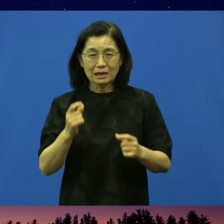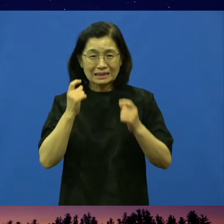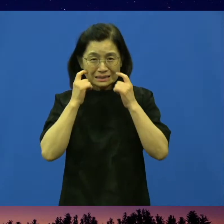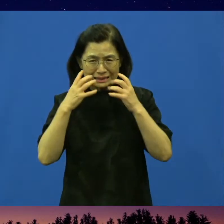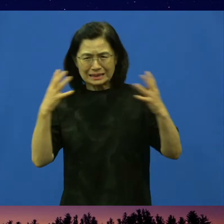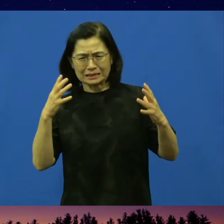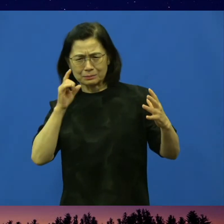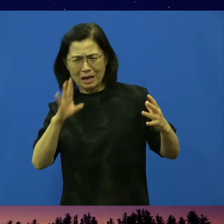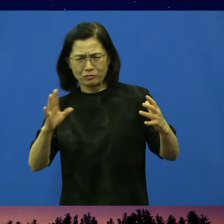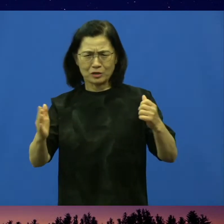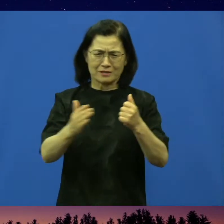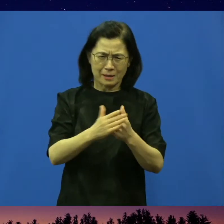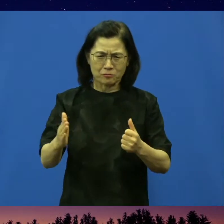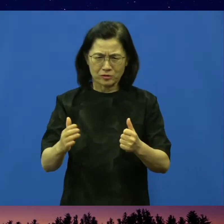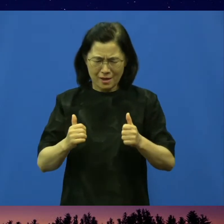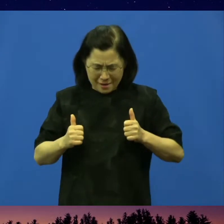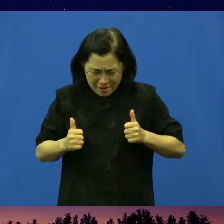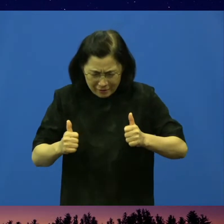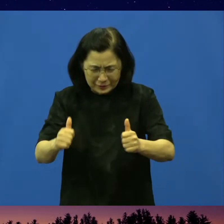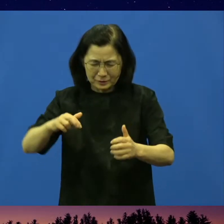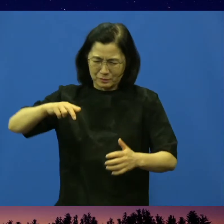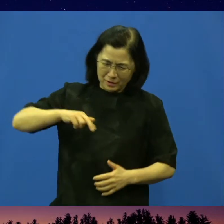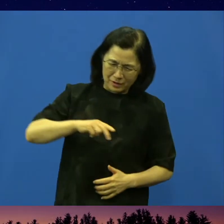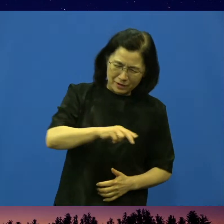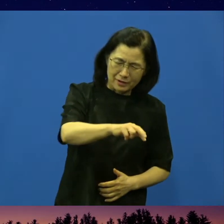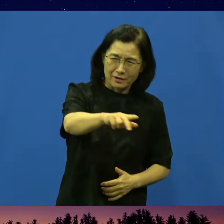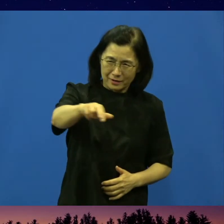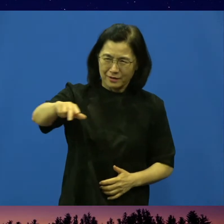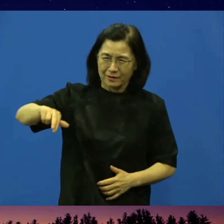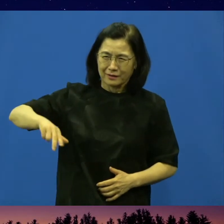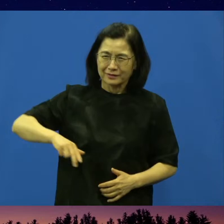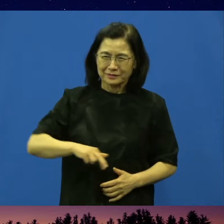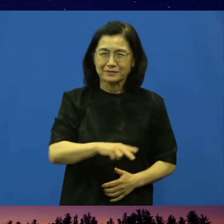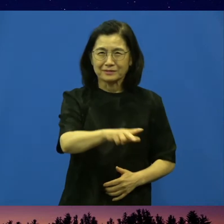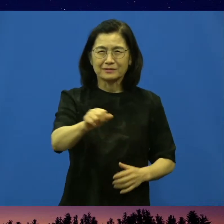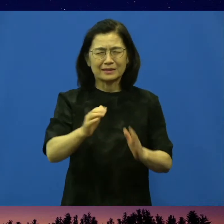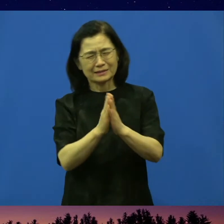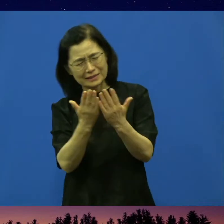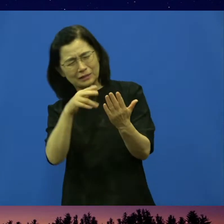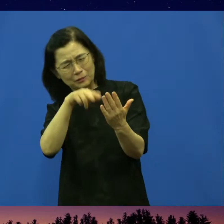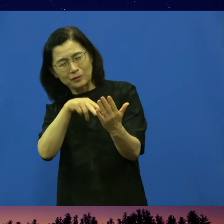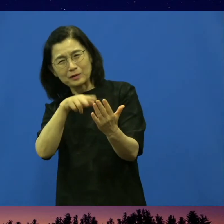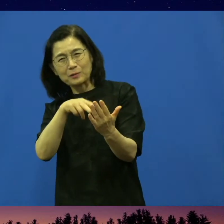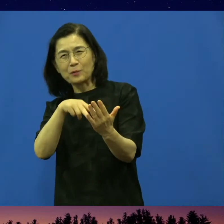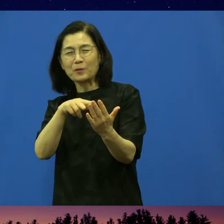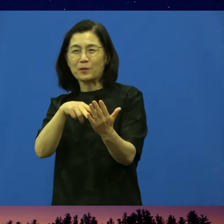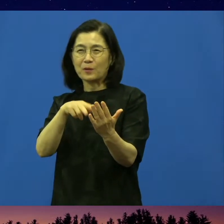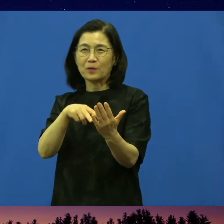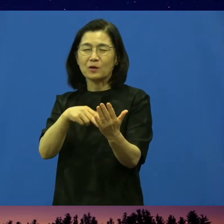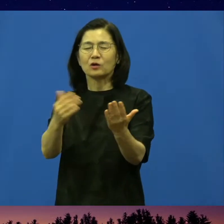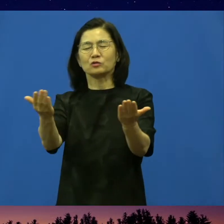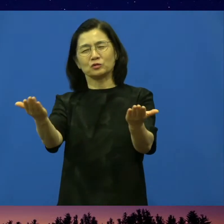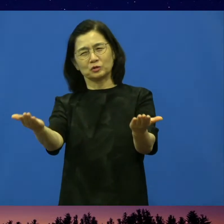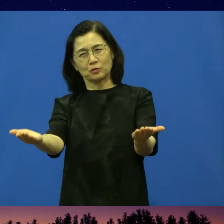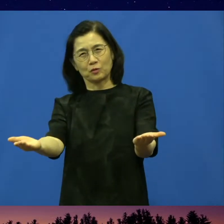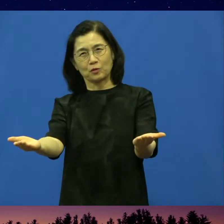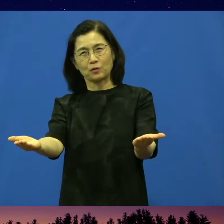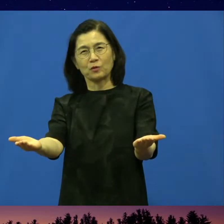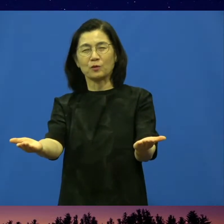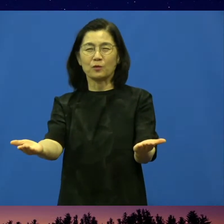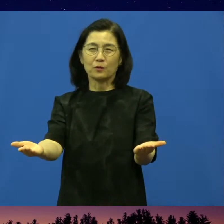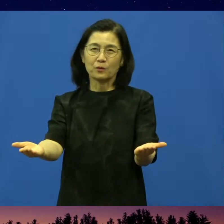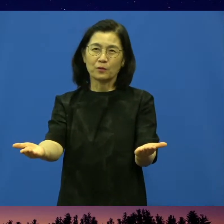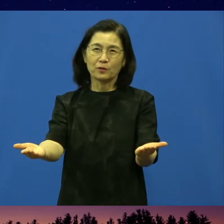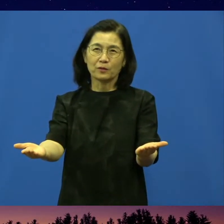기본 체력을 유지하고 이렇게 왔고 책도 읽고 또 쉬고